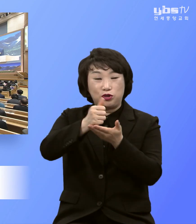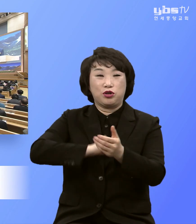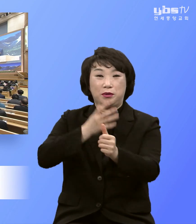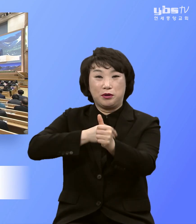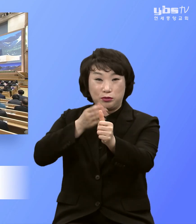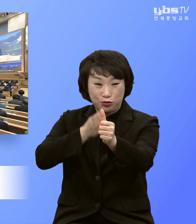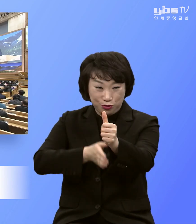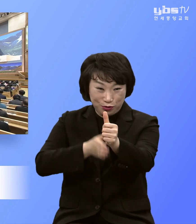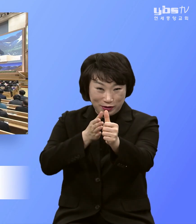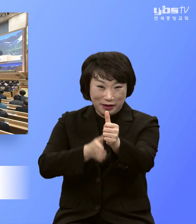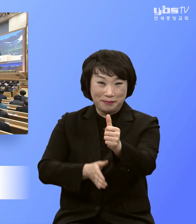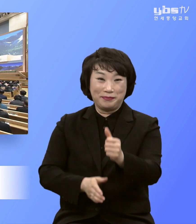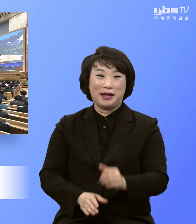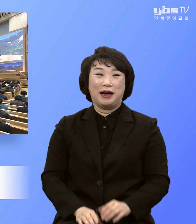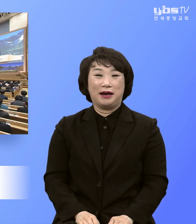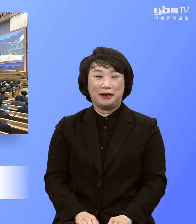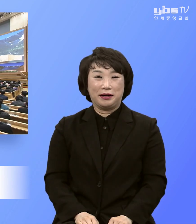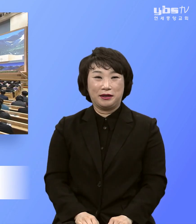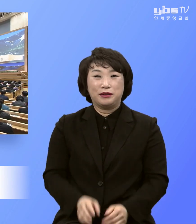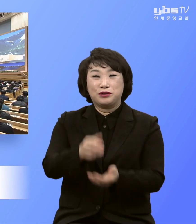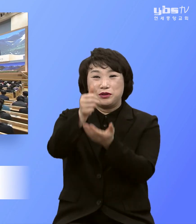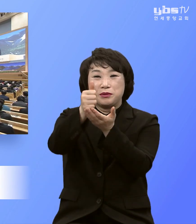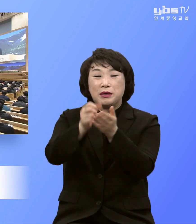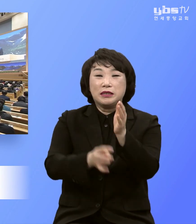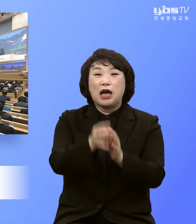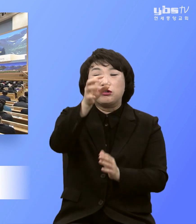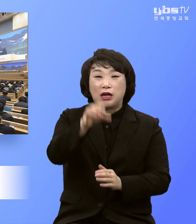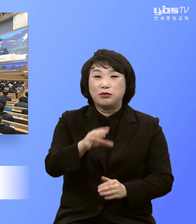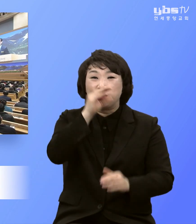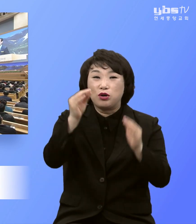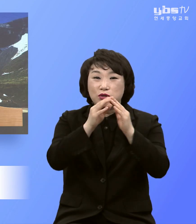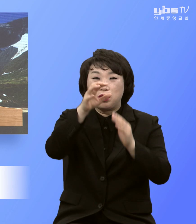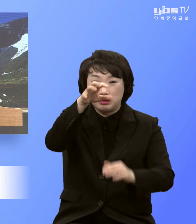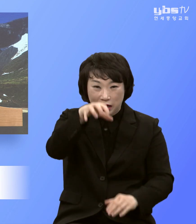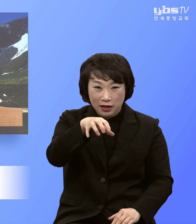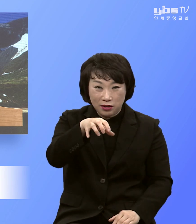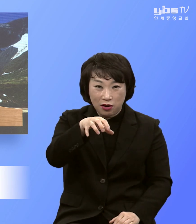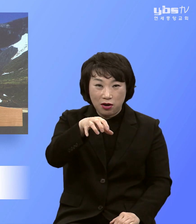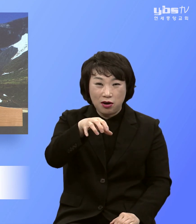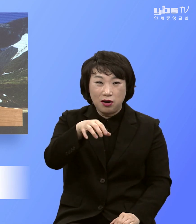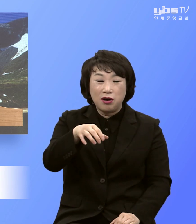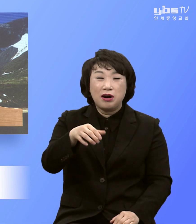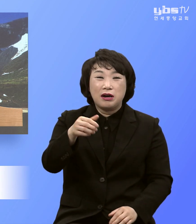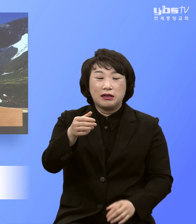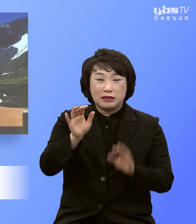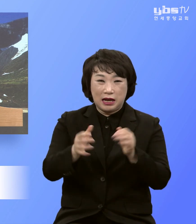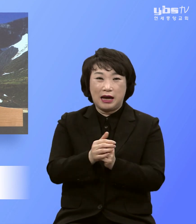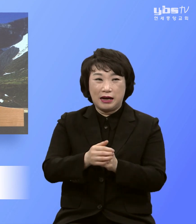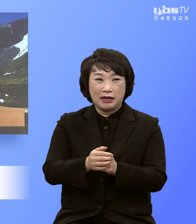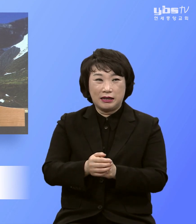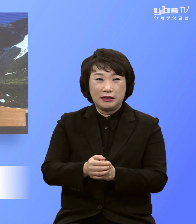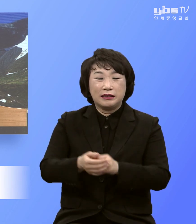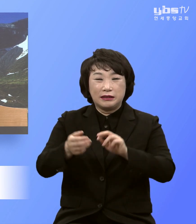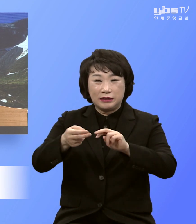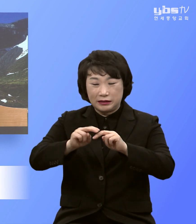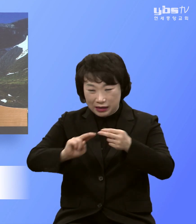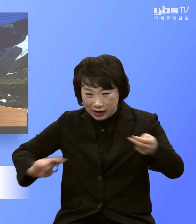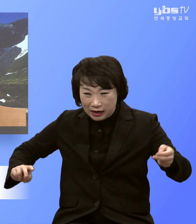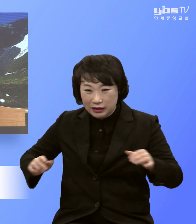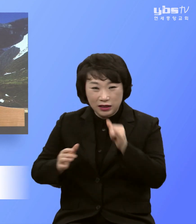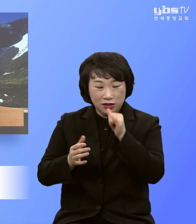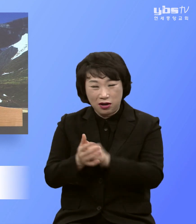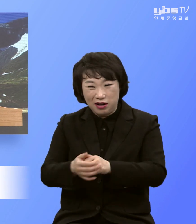이름으로 축원합니다. 주님은 예루살렘 성전에서 채찍을 들어 성전에서